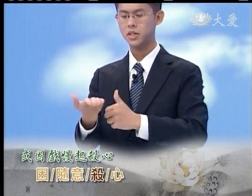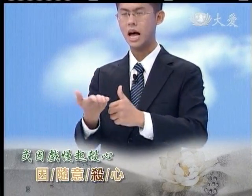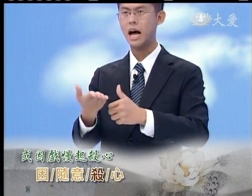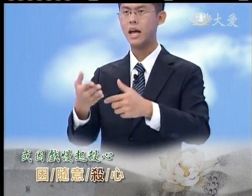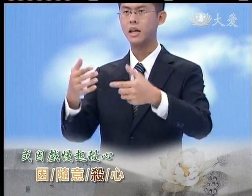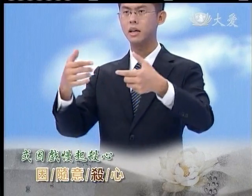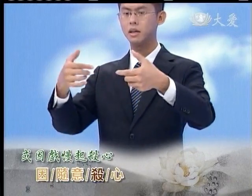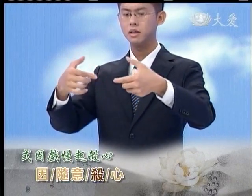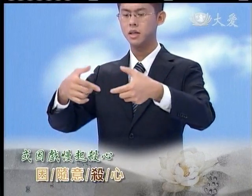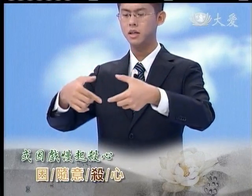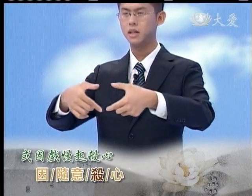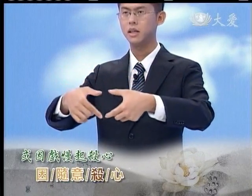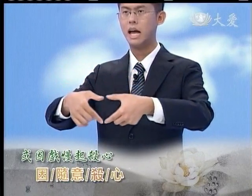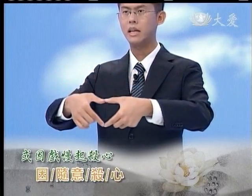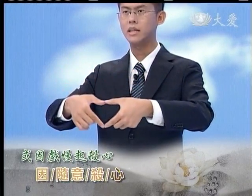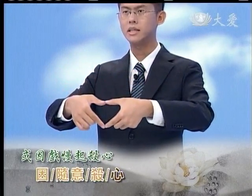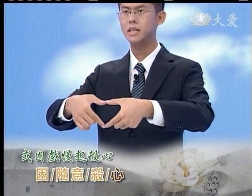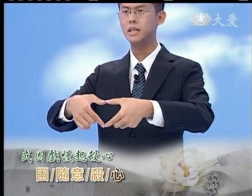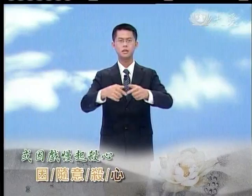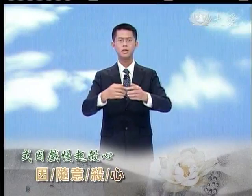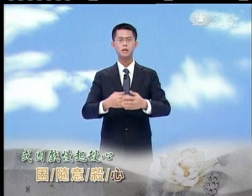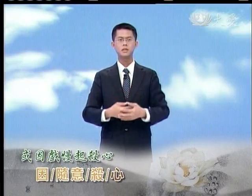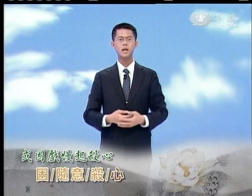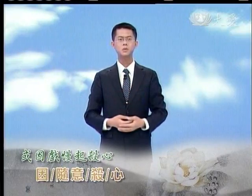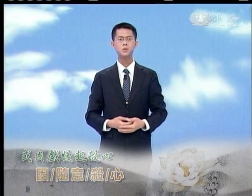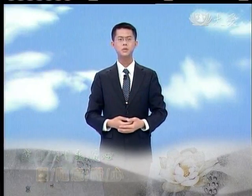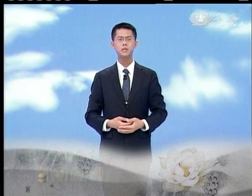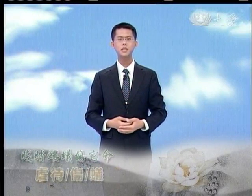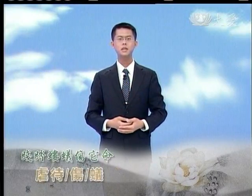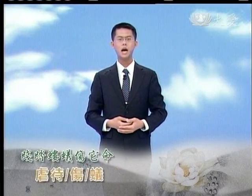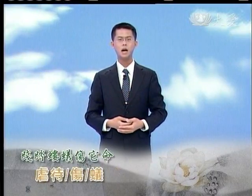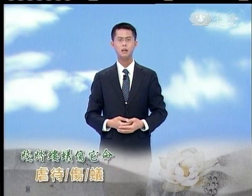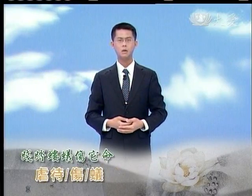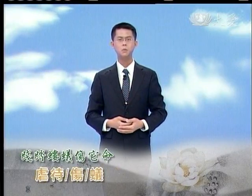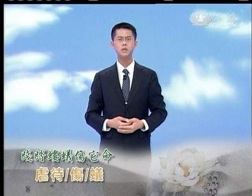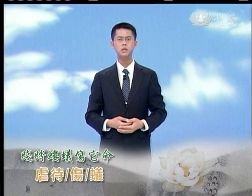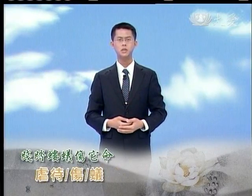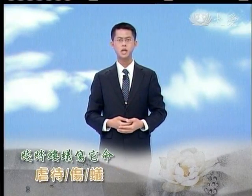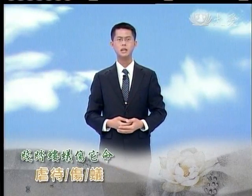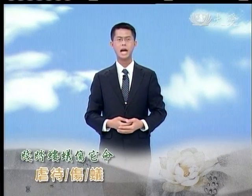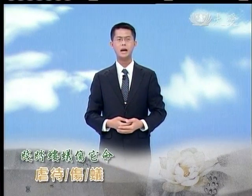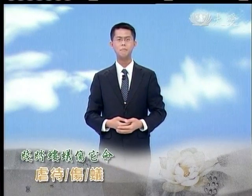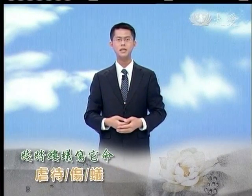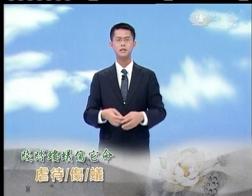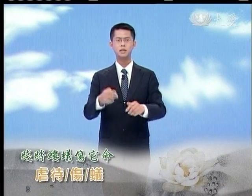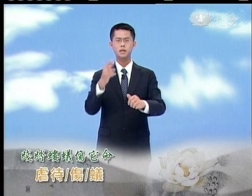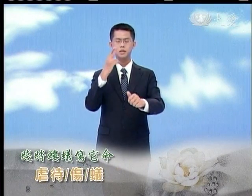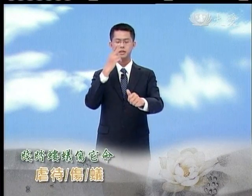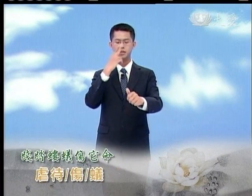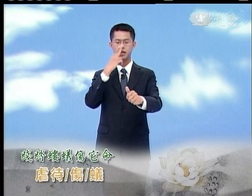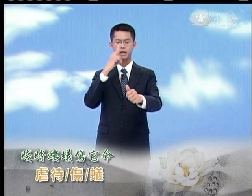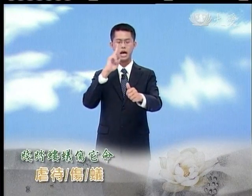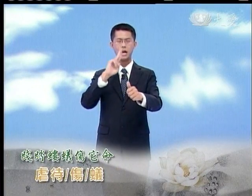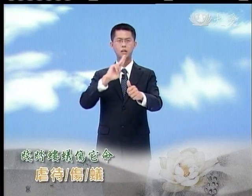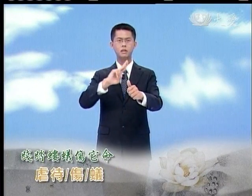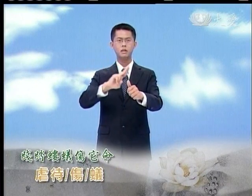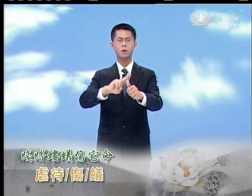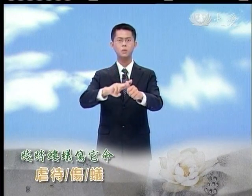杀害生灵的那一念心。下一句：践踏蝼蚁伤他命，践踏蝼